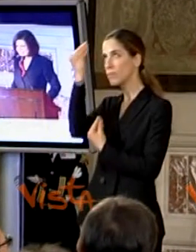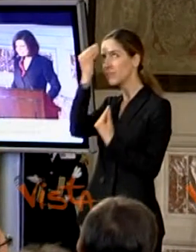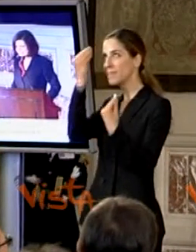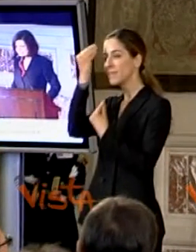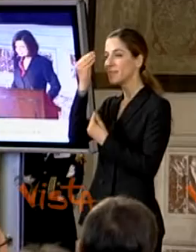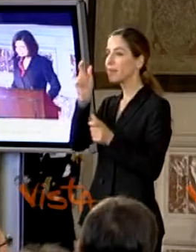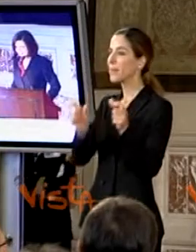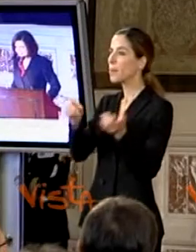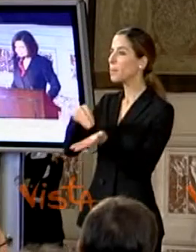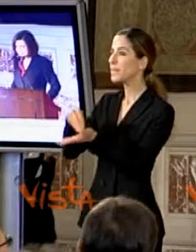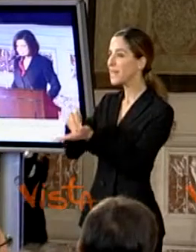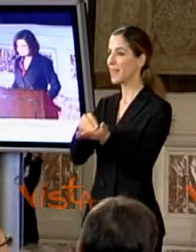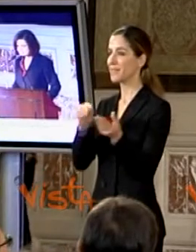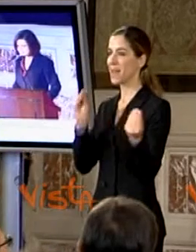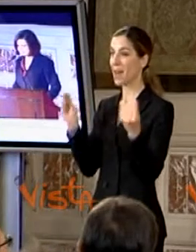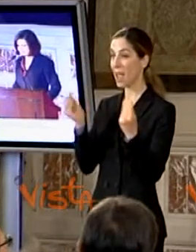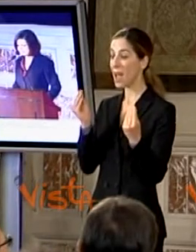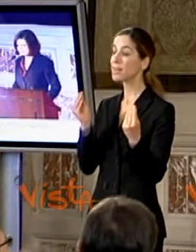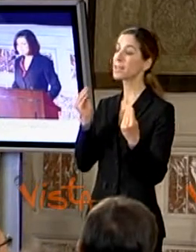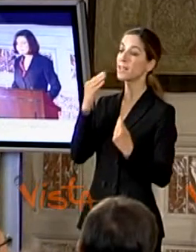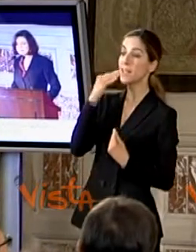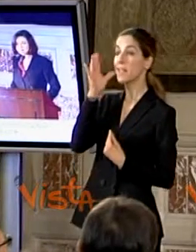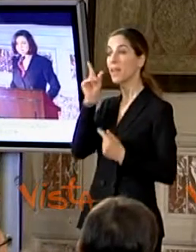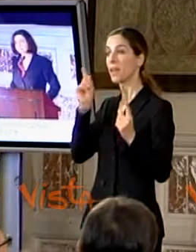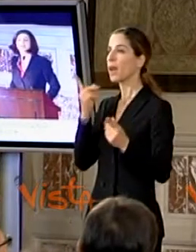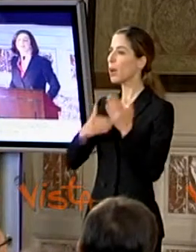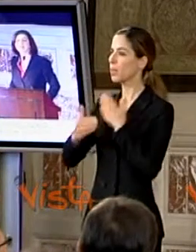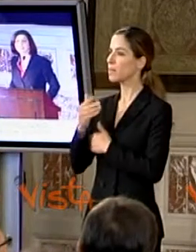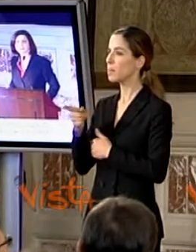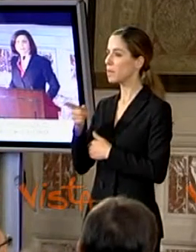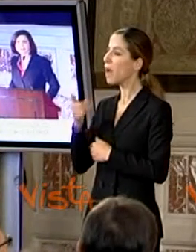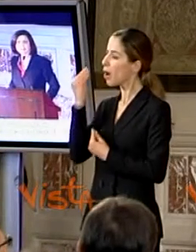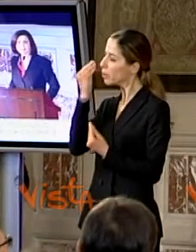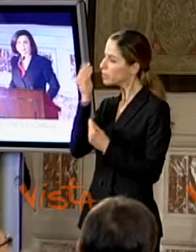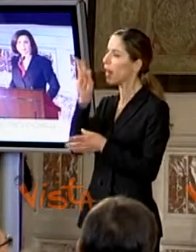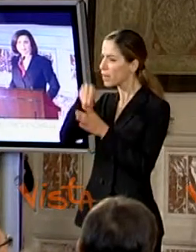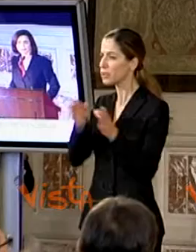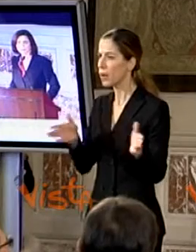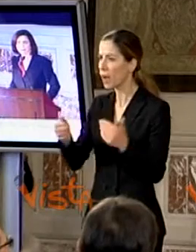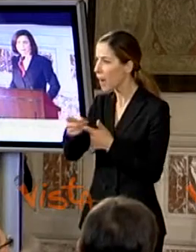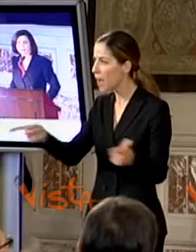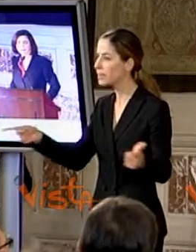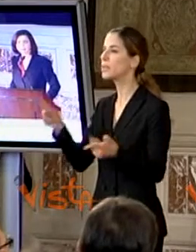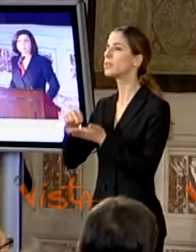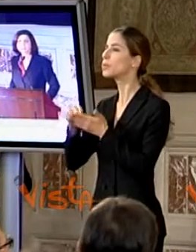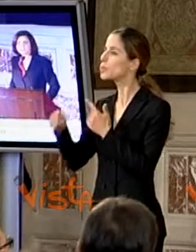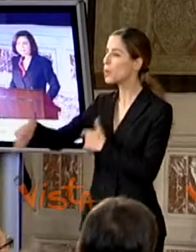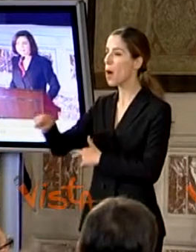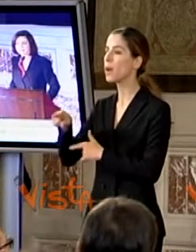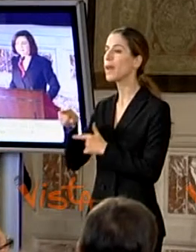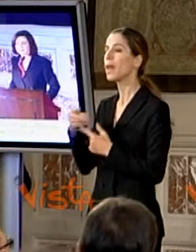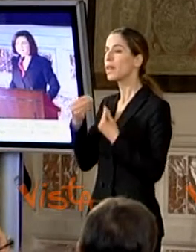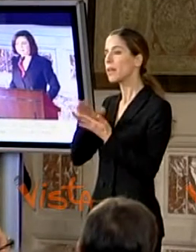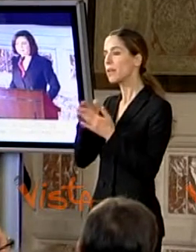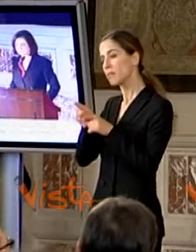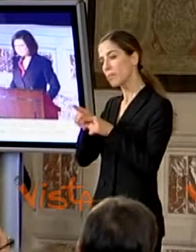di ragazzi e ragazze con disabilità dentro le vostre classi e nelle vostre scuole, con amicizia,